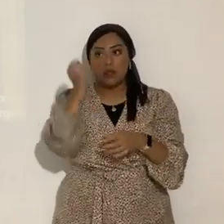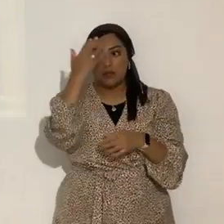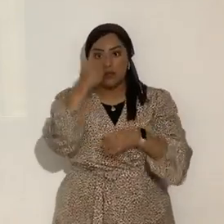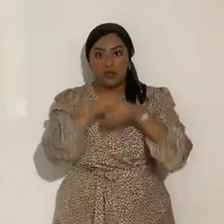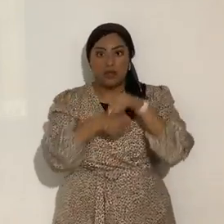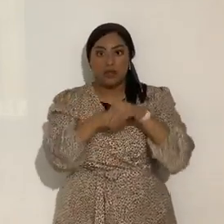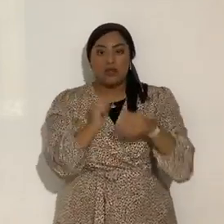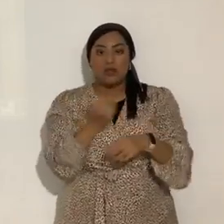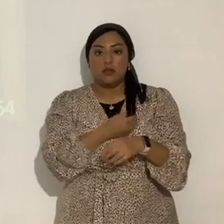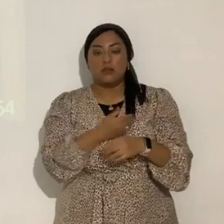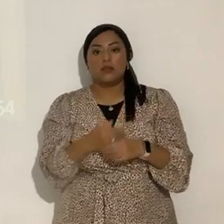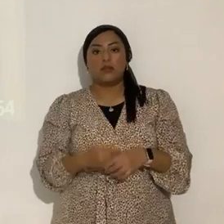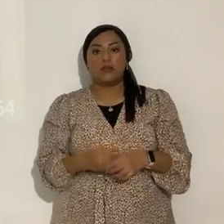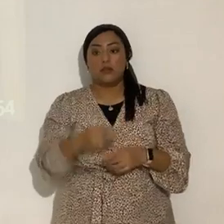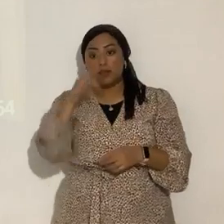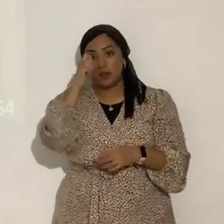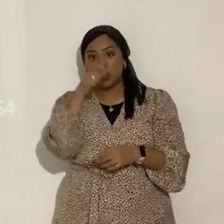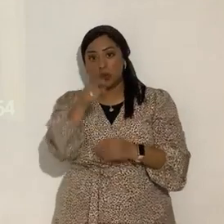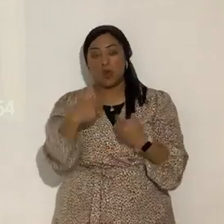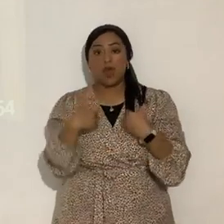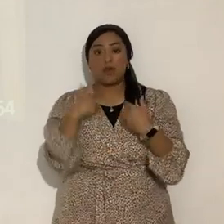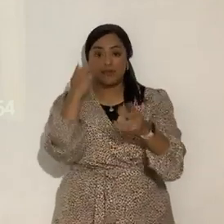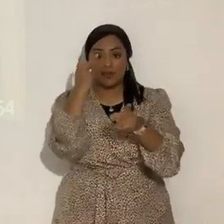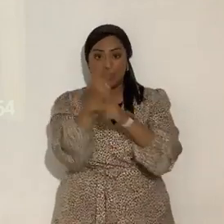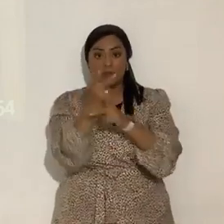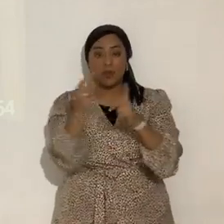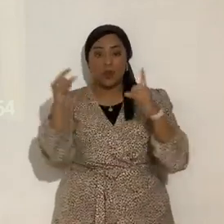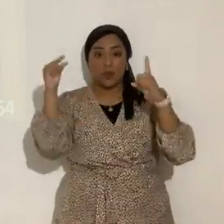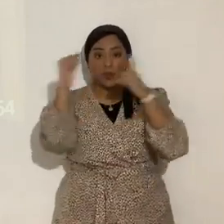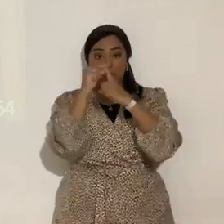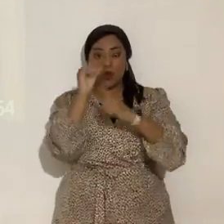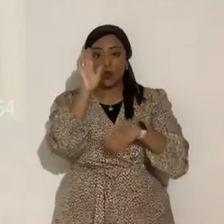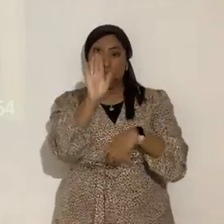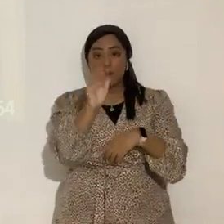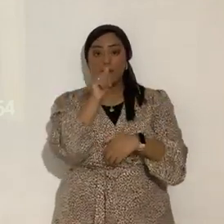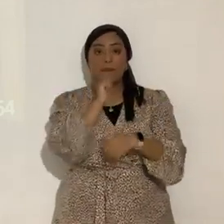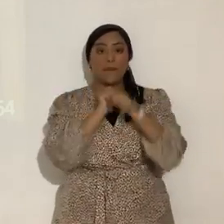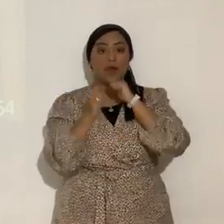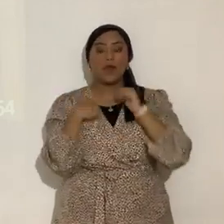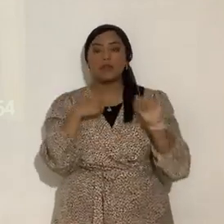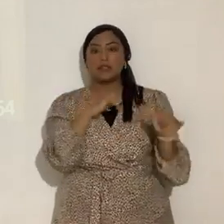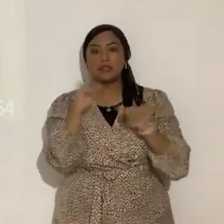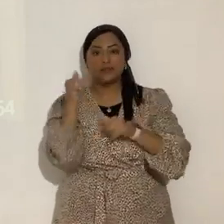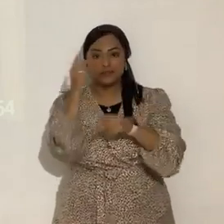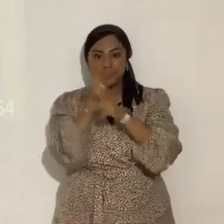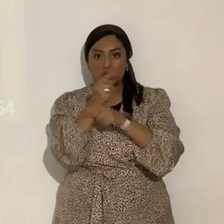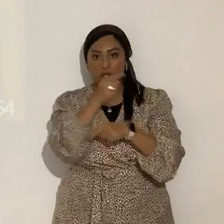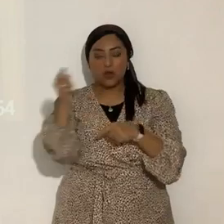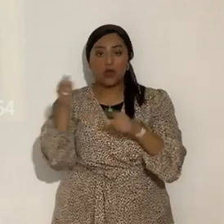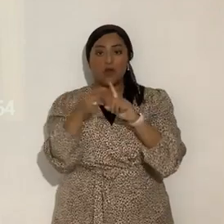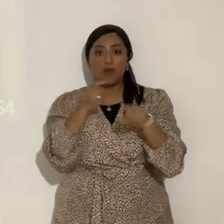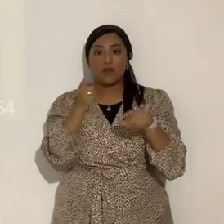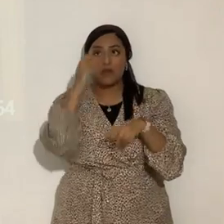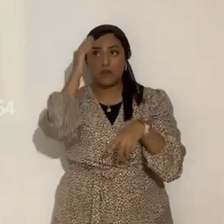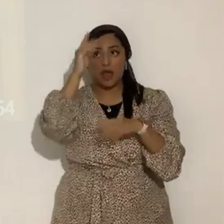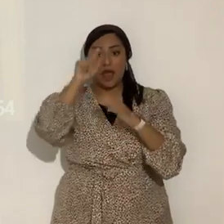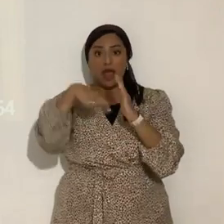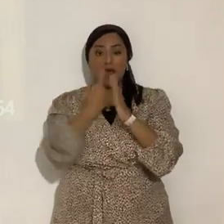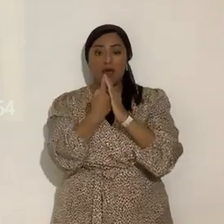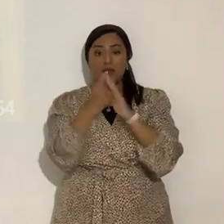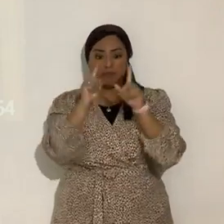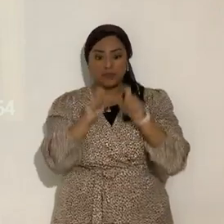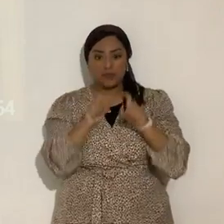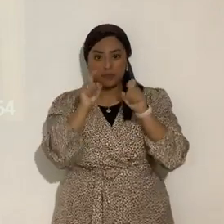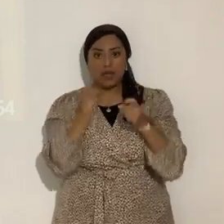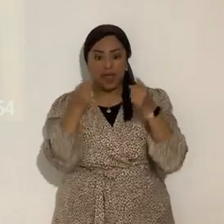lo dice Yahshua. Por cuanto has guardado la palabra de mi paciencia, yo también te guardaré de la hora de la prueba que ha de venir sobre el